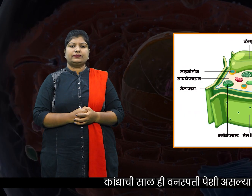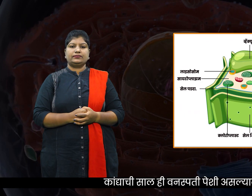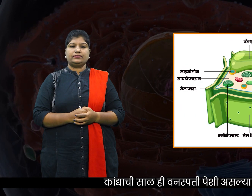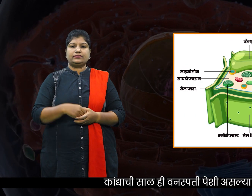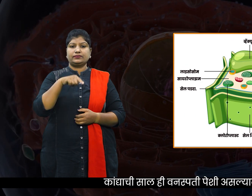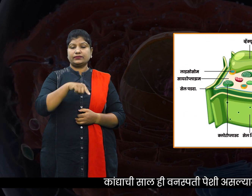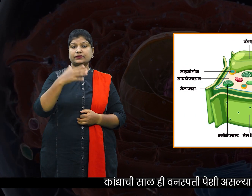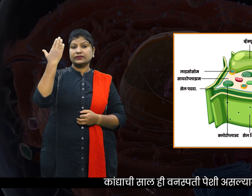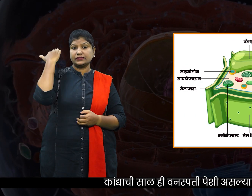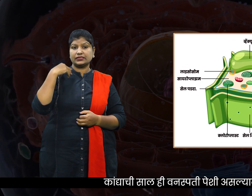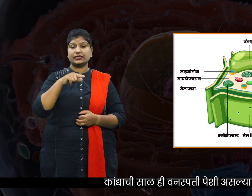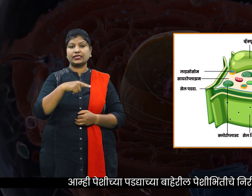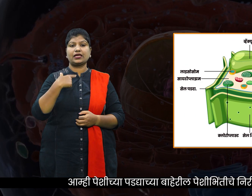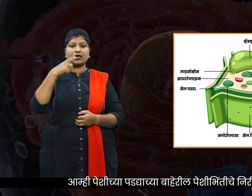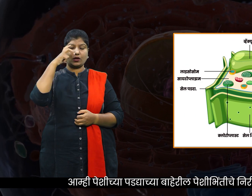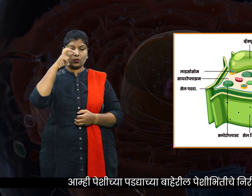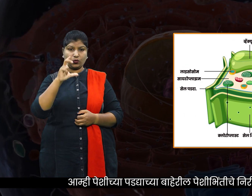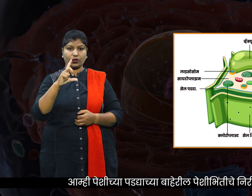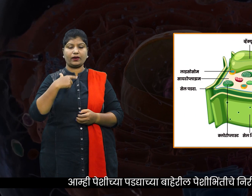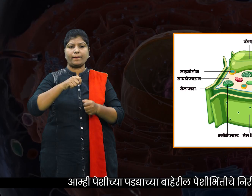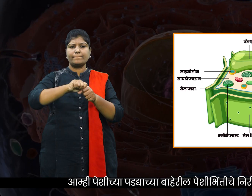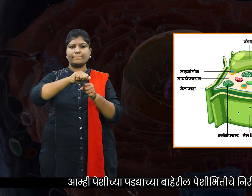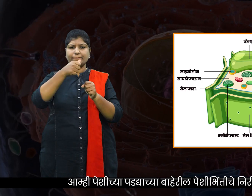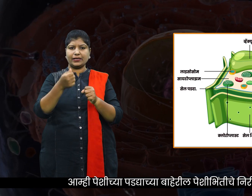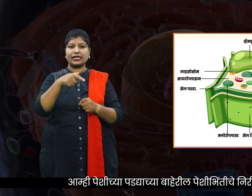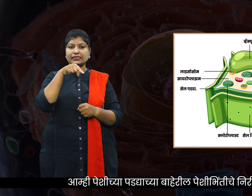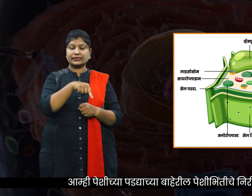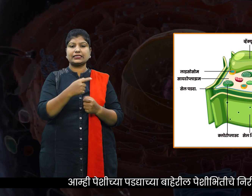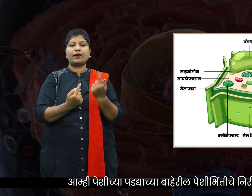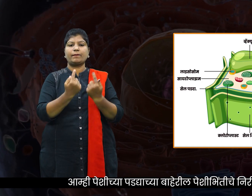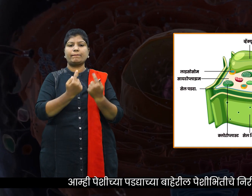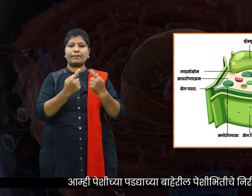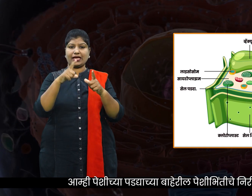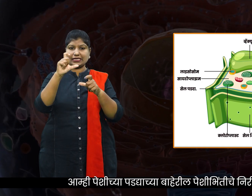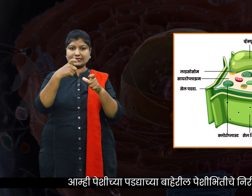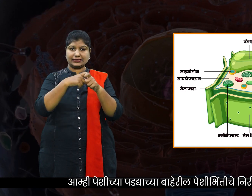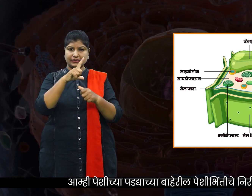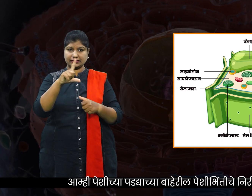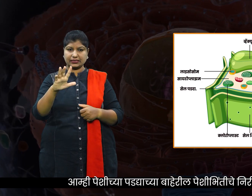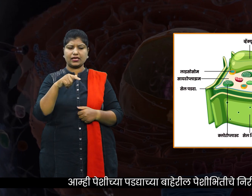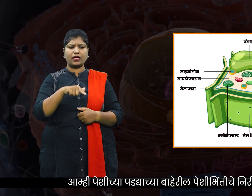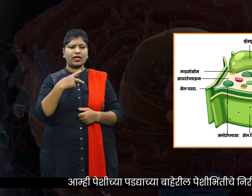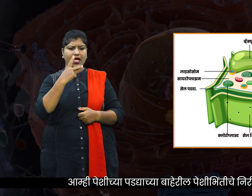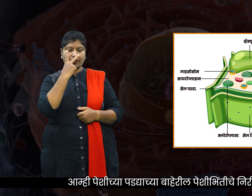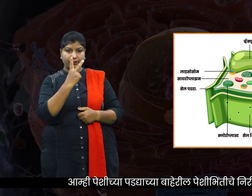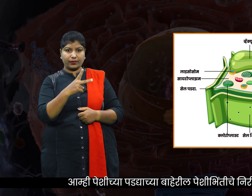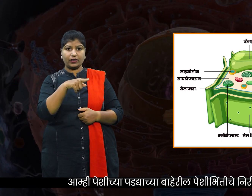कांद्याची साल ही वनस्पती पेशी असल्याने आम्ही पेशीच्या पडद्याच्या बाहेरील पेशी भिंतींचे निरीक्षण करतो.